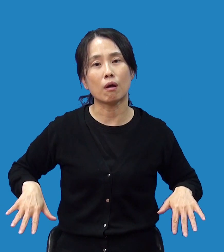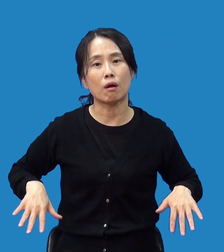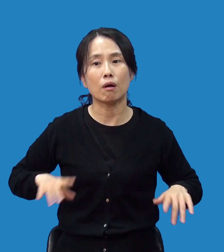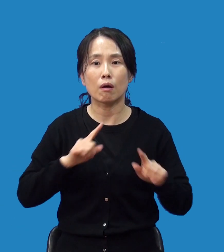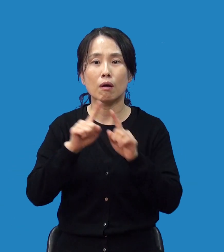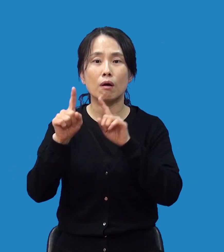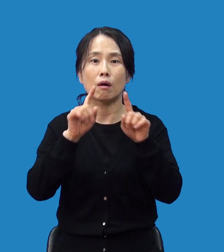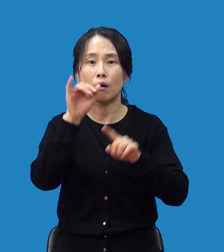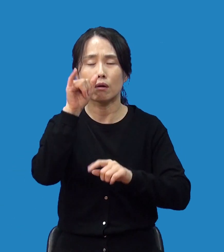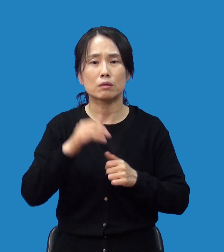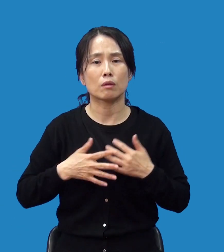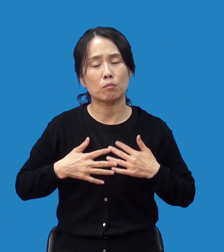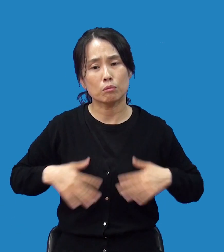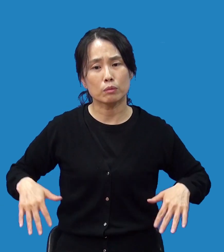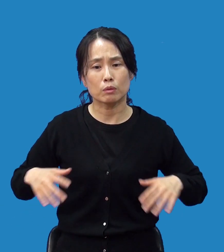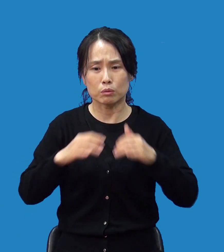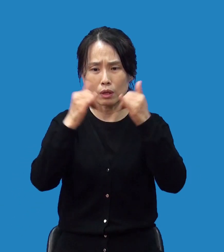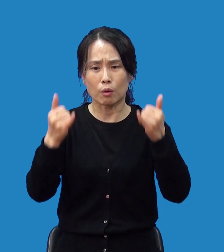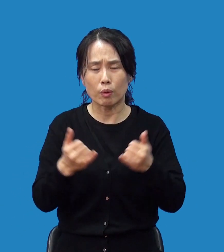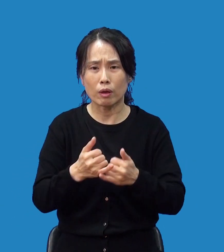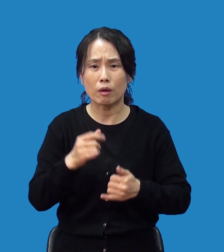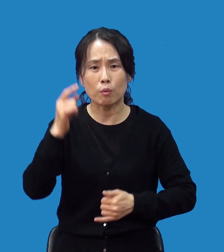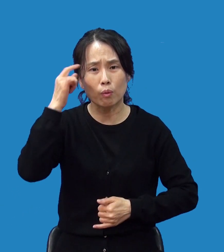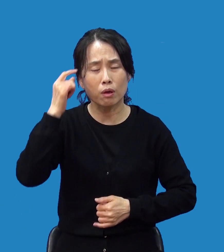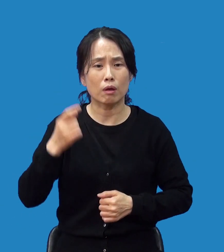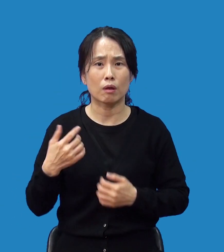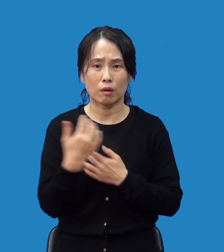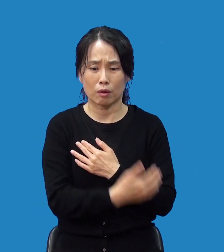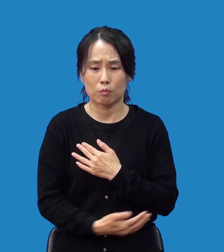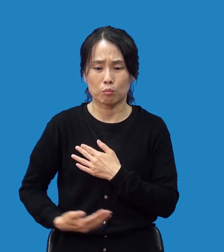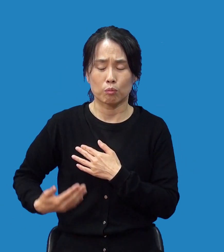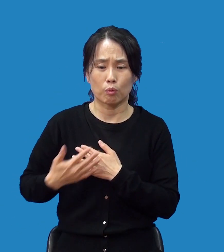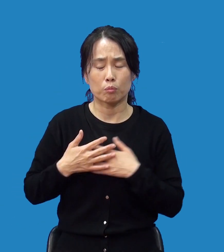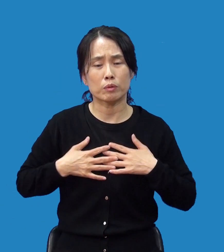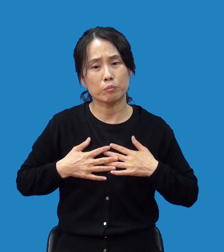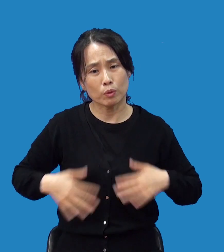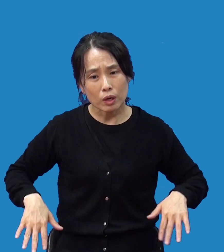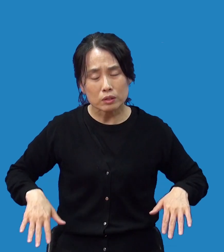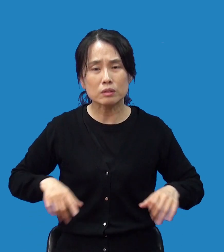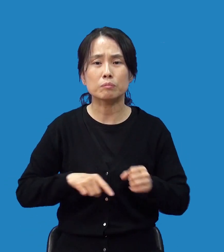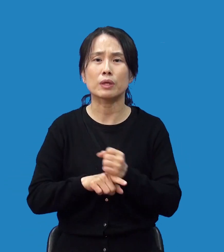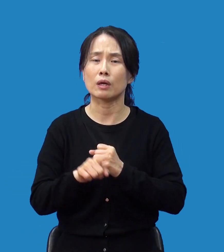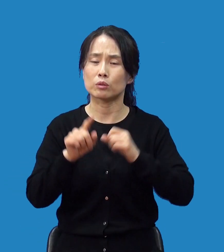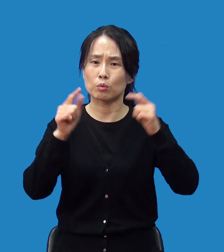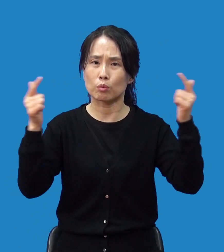그럴까? 육체적으로 그냥 피로해서 무기력해진 사회란 얘기가 아니에요.